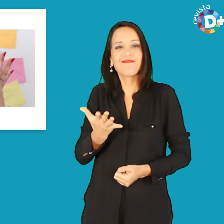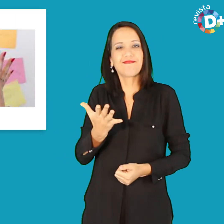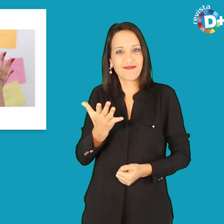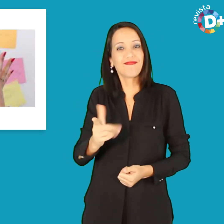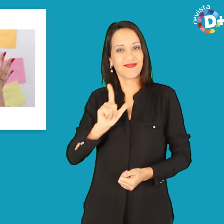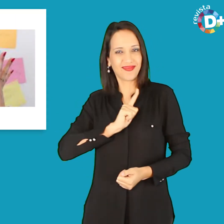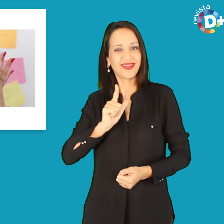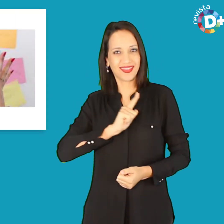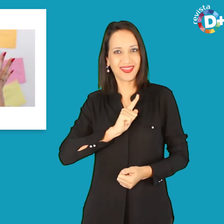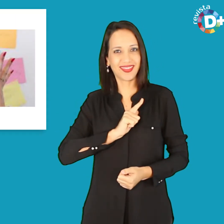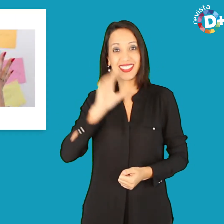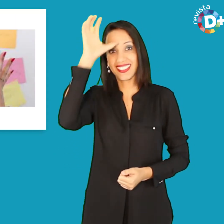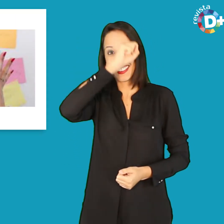tenho em aprender coisas novas.